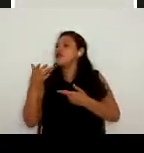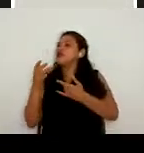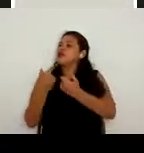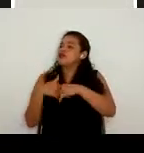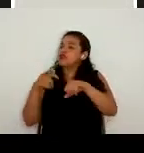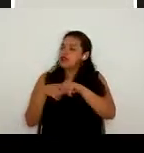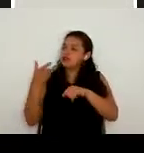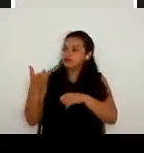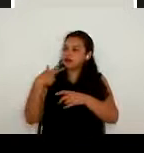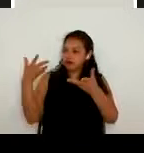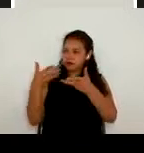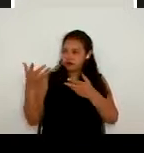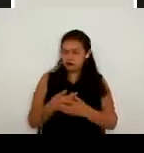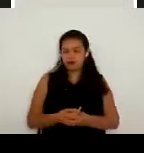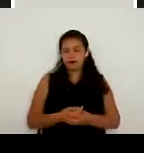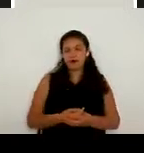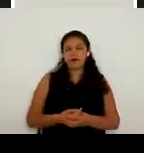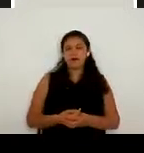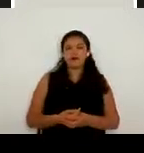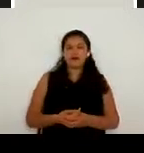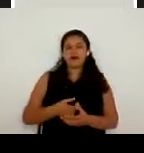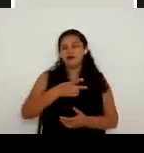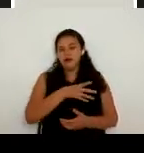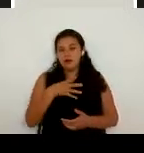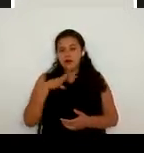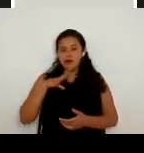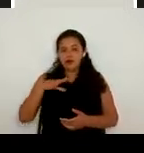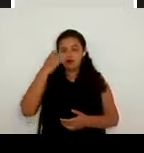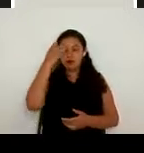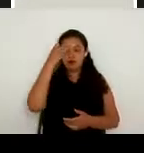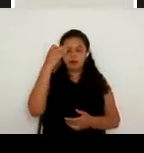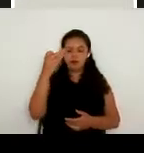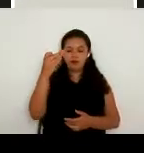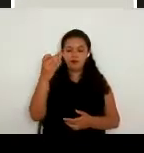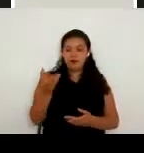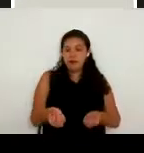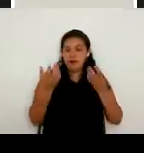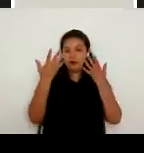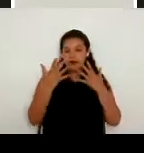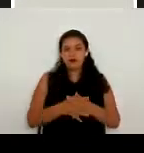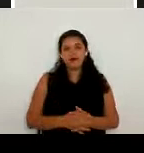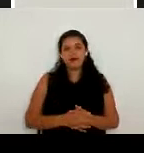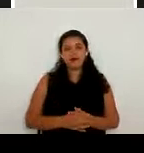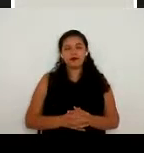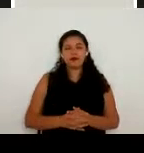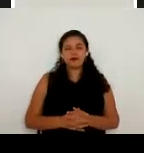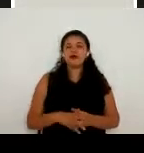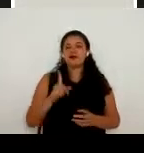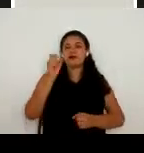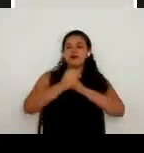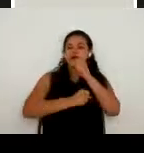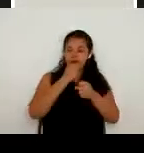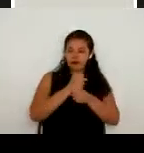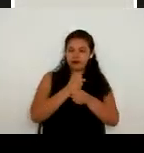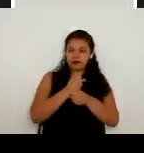a tener una vigencia de cuánto va a ser esta vigencia si de un año se van a actualizar